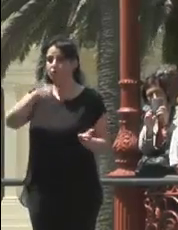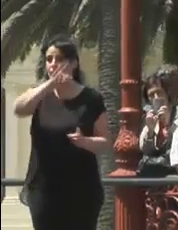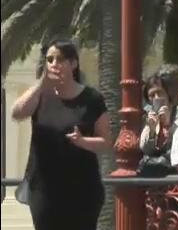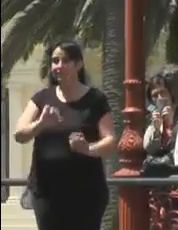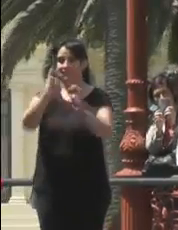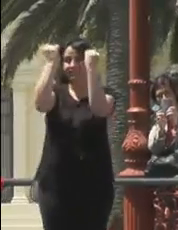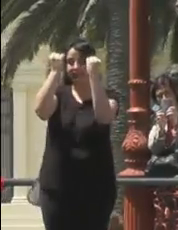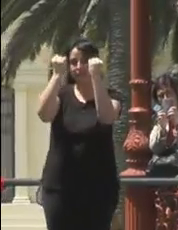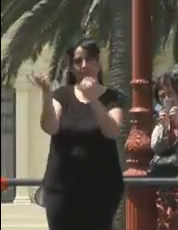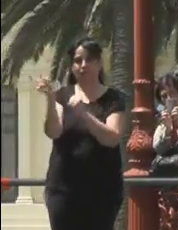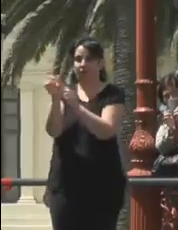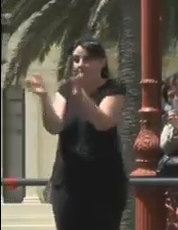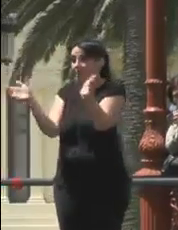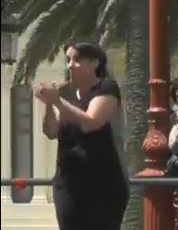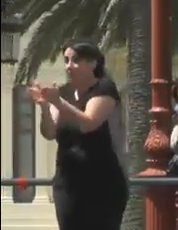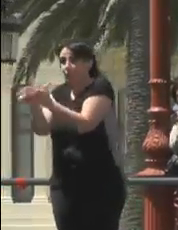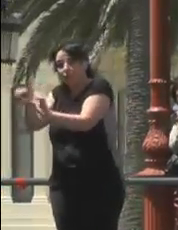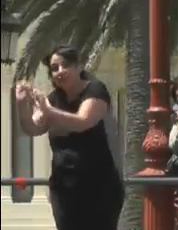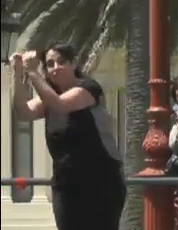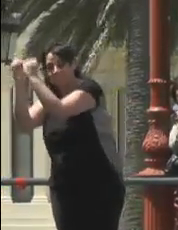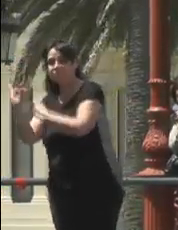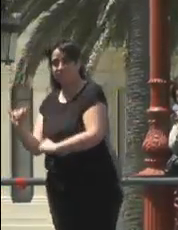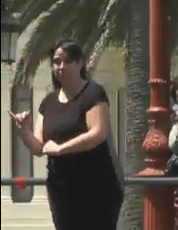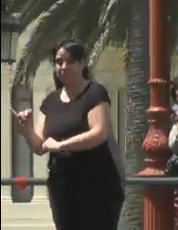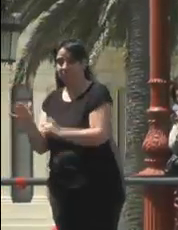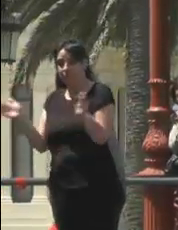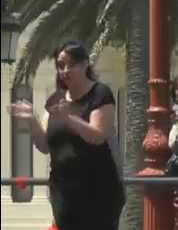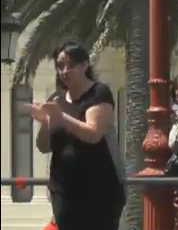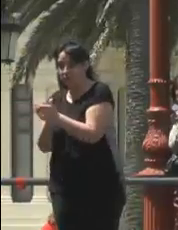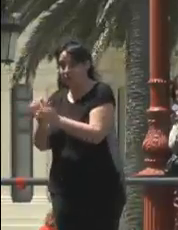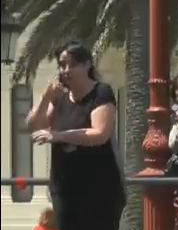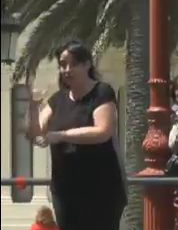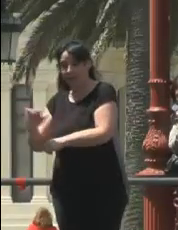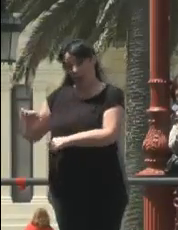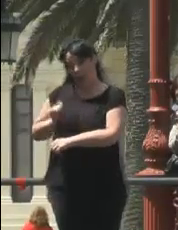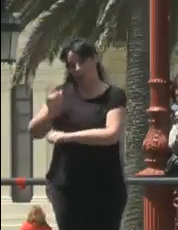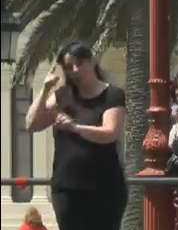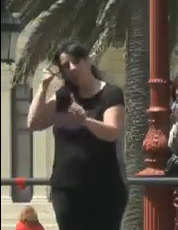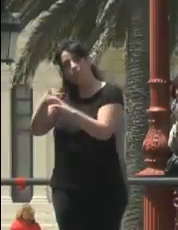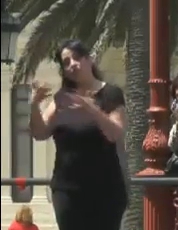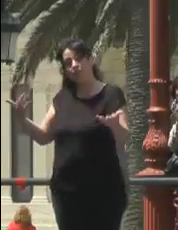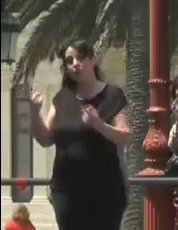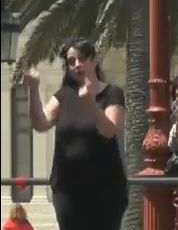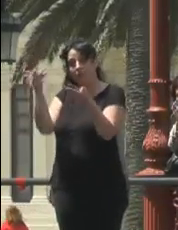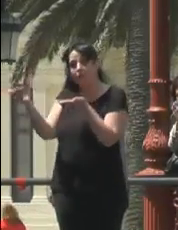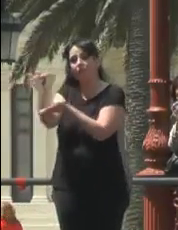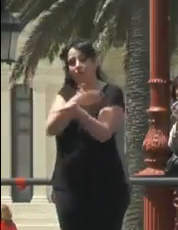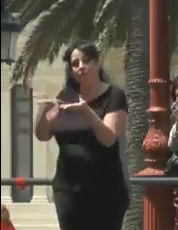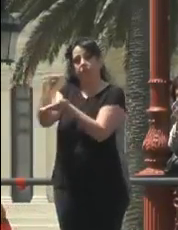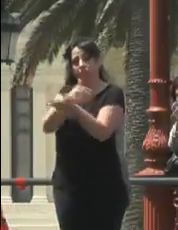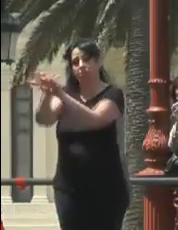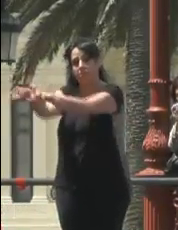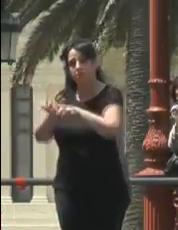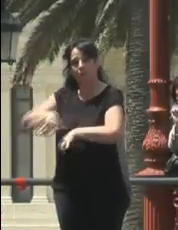sale una minoría de la crisis, una minoría que ha aprovechado esta crisis para enriquecerse, para poder incrementar sus